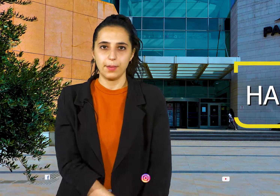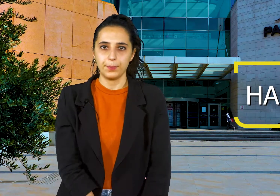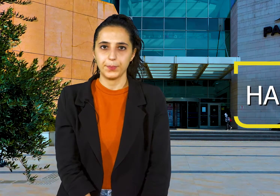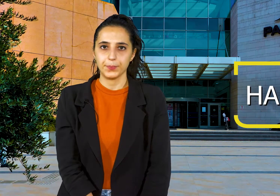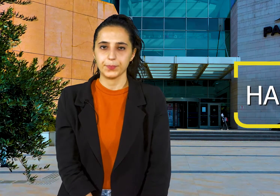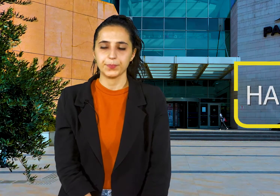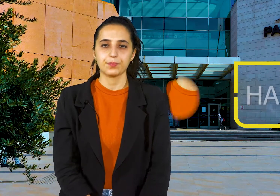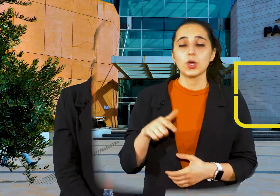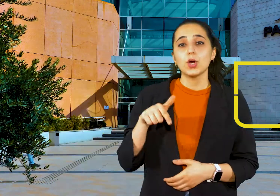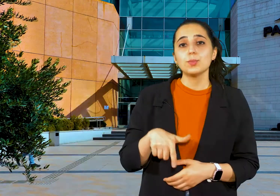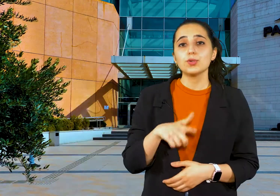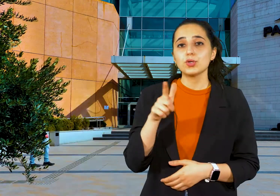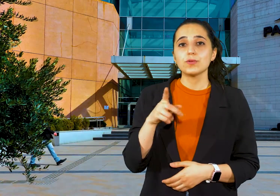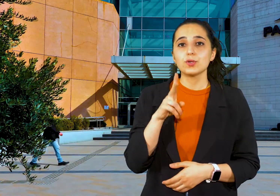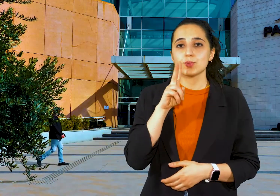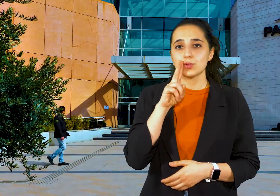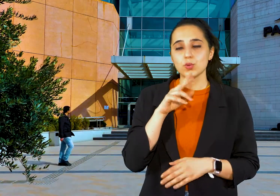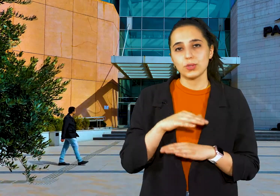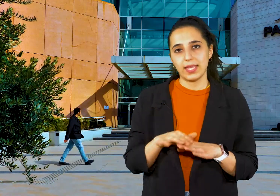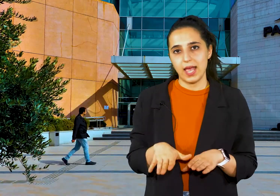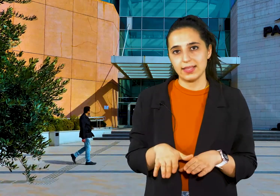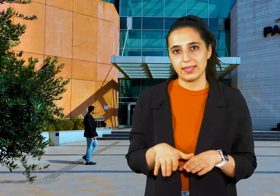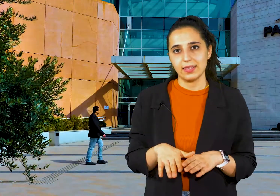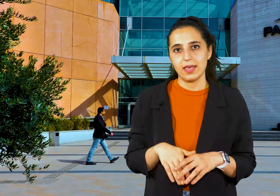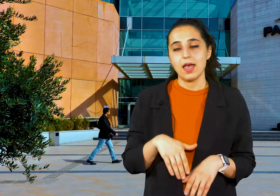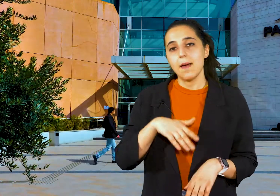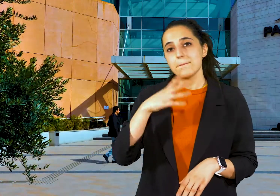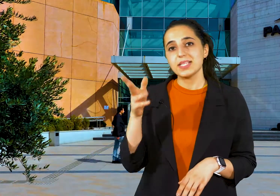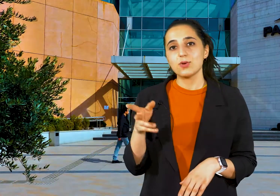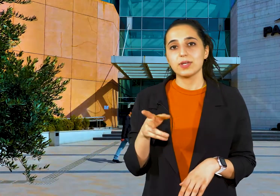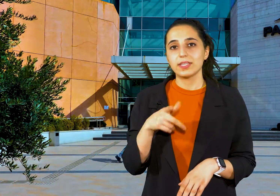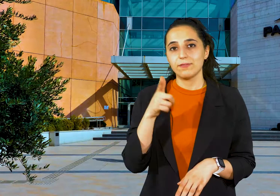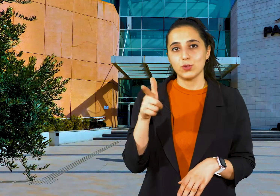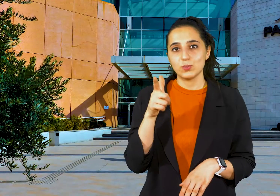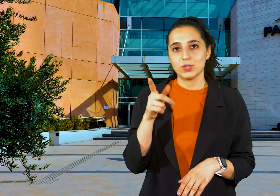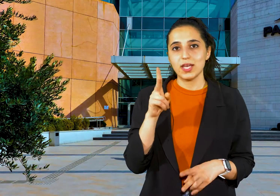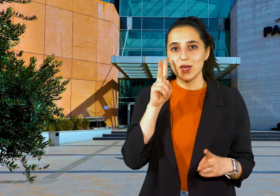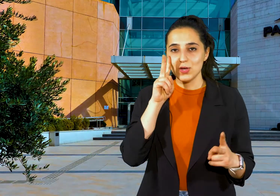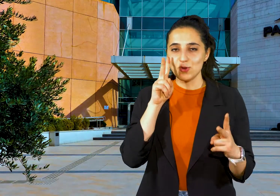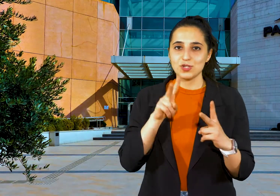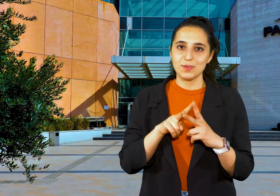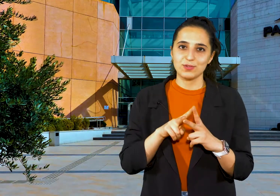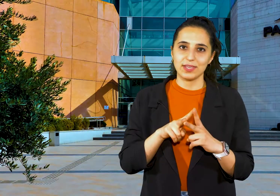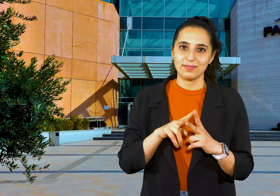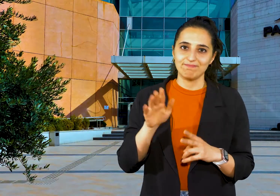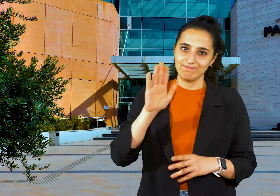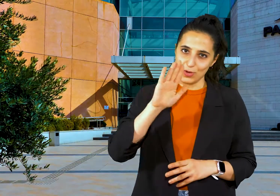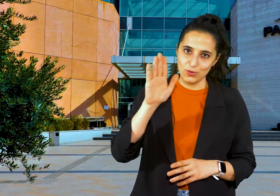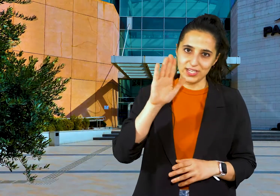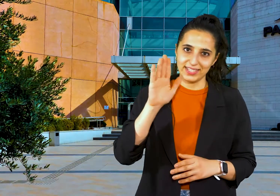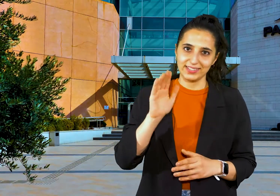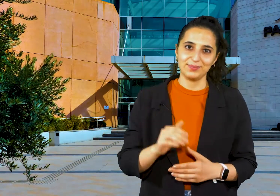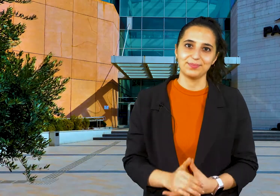Haram. Bugünkü videomuzun sonuna geldik. Bir sonraki videomuzda görüşmek üzere. Hoşça kalın.